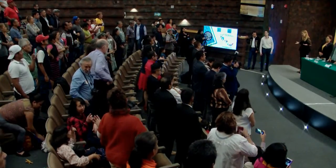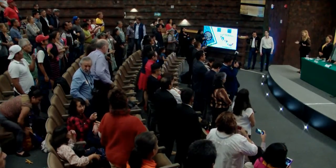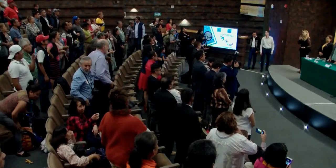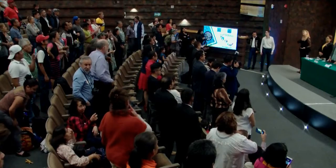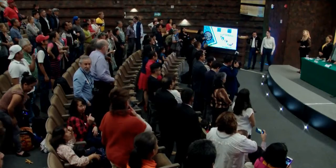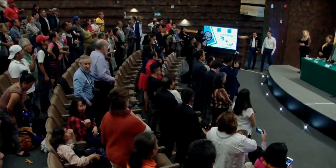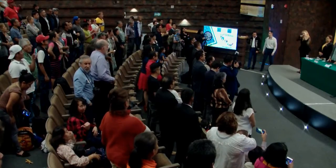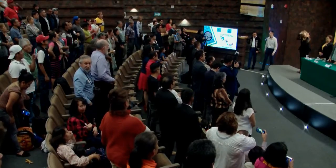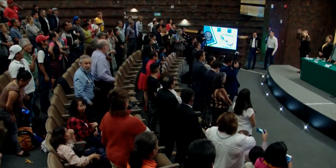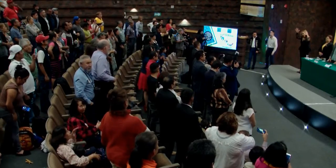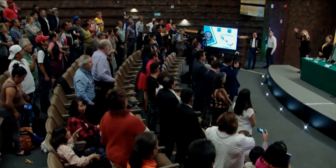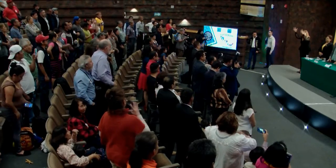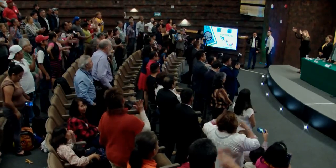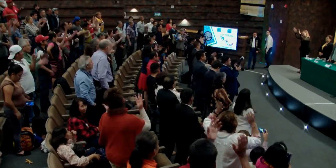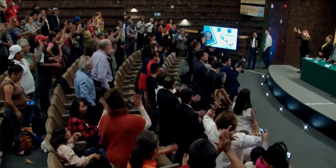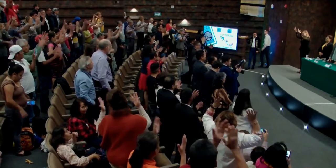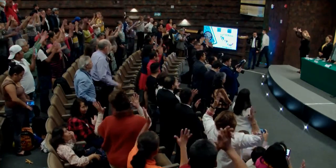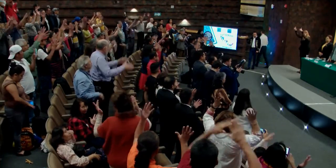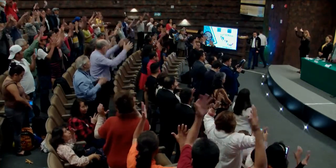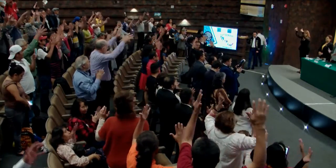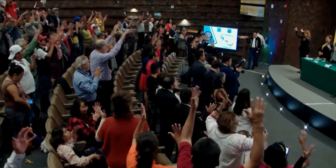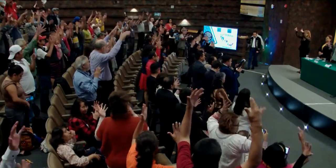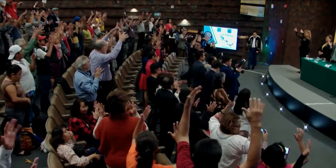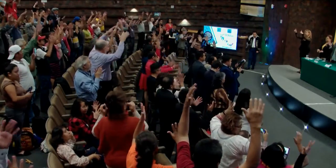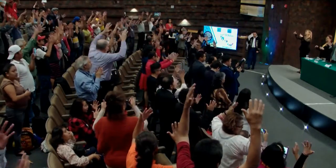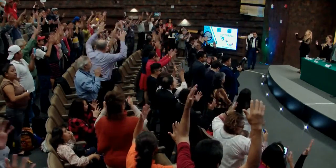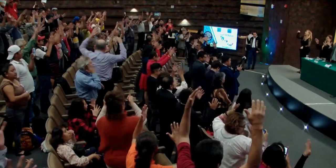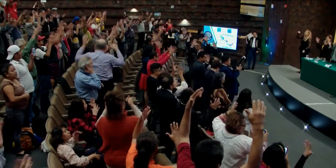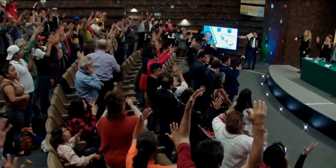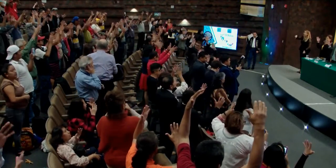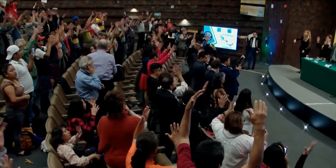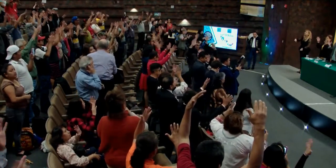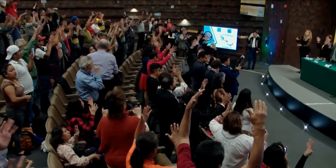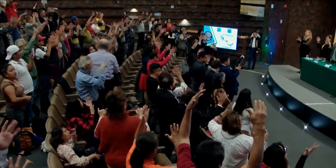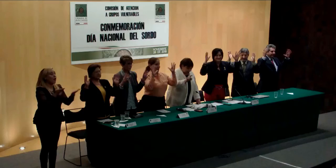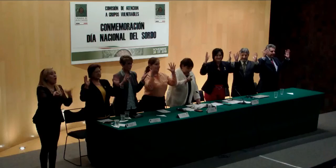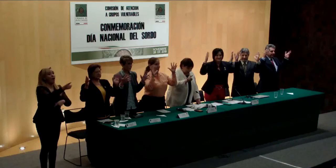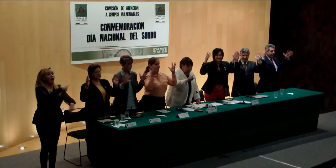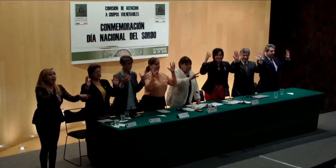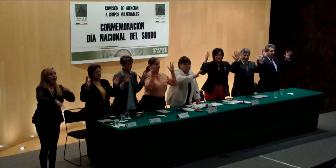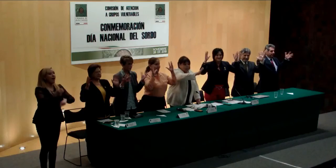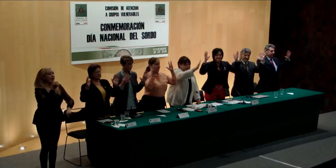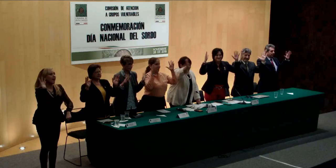Los felicito, enhorabuena, y que estos trabajos